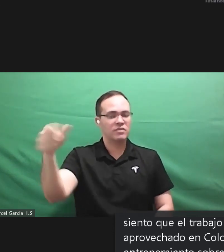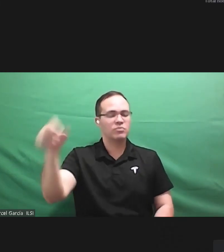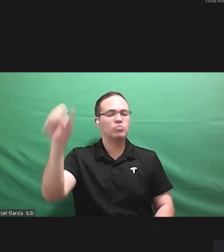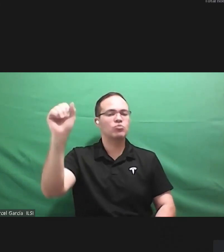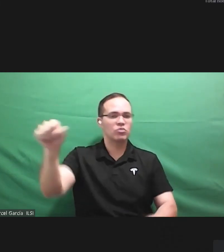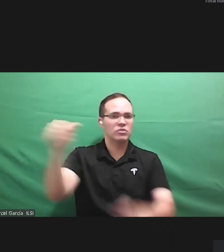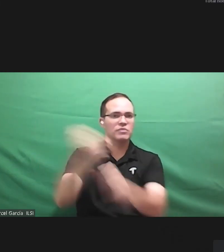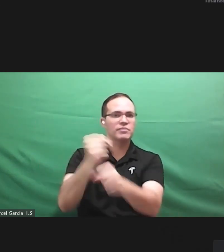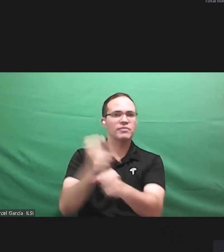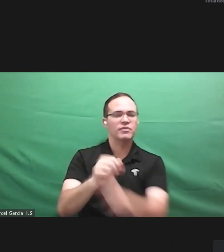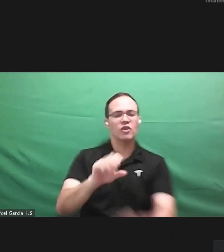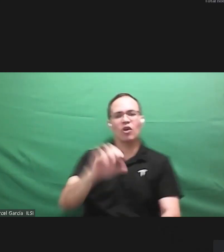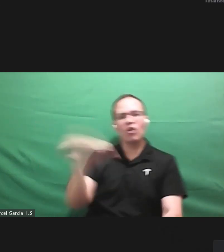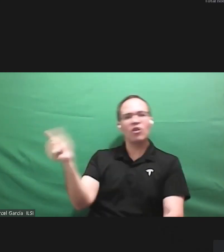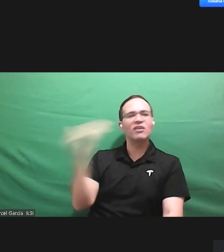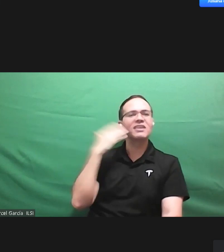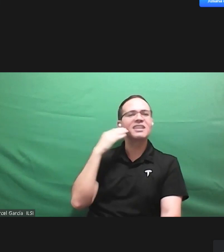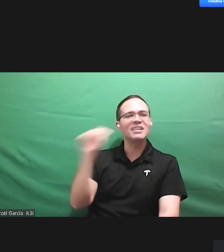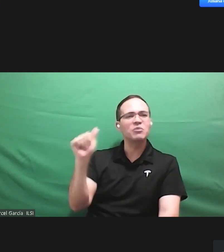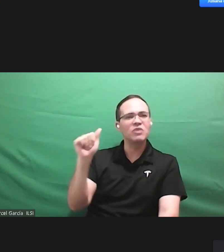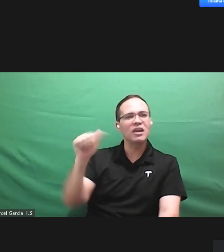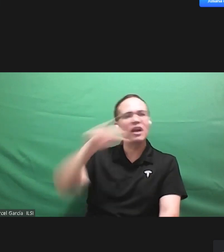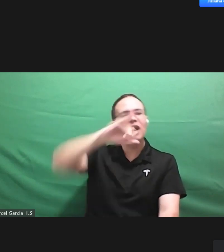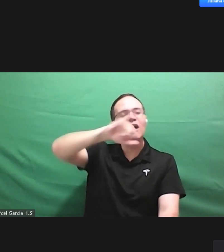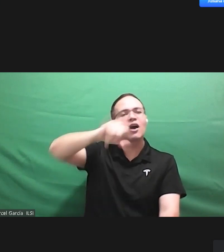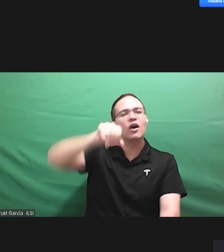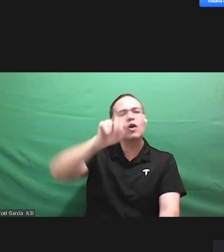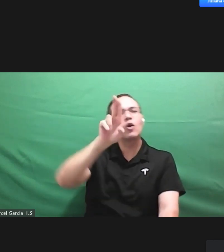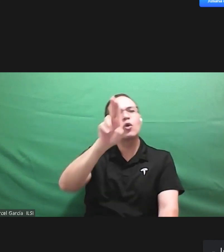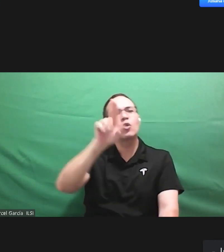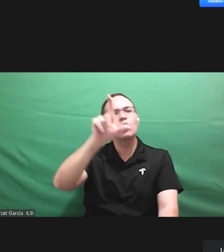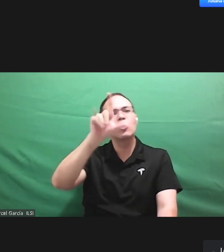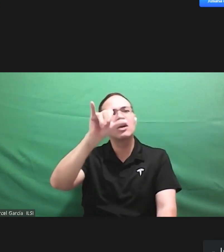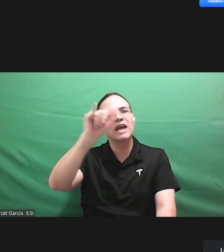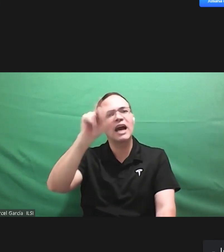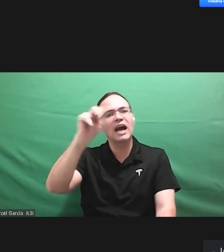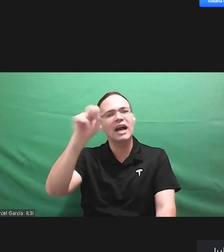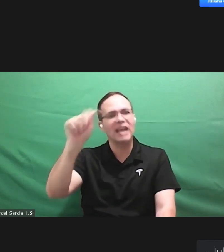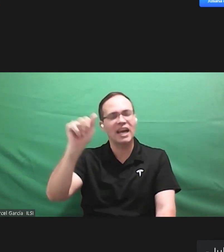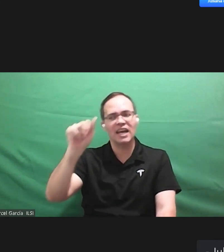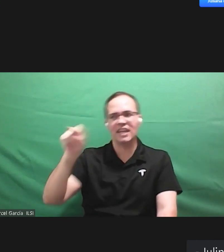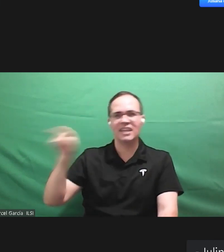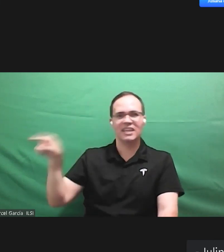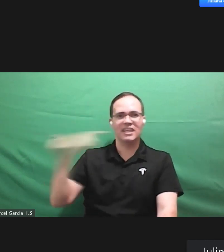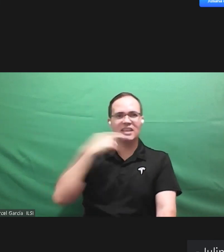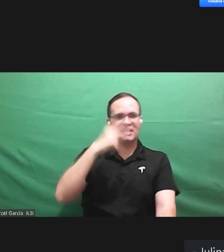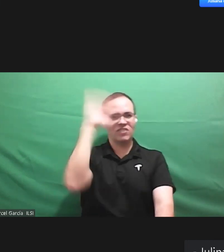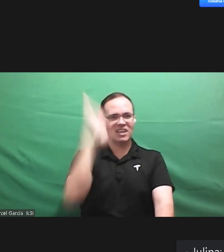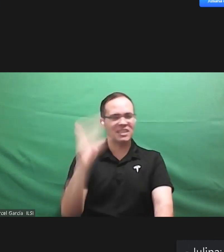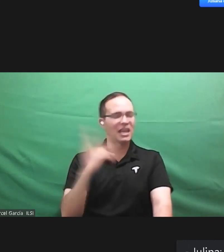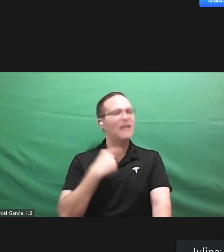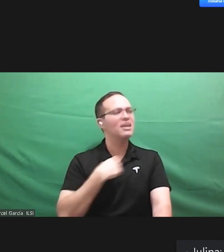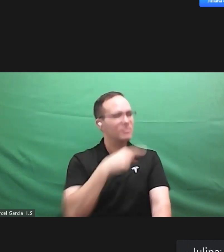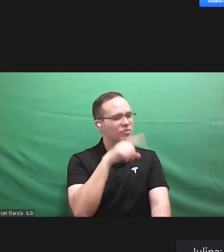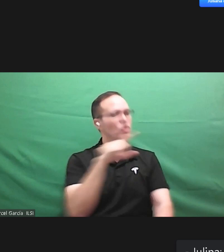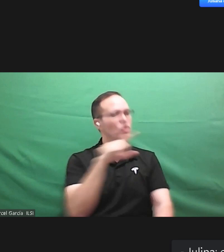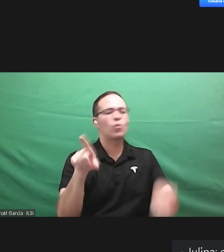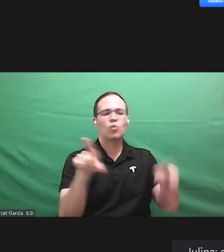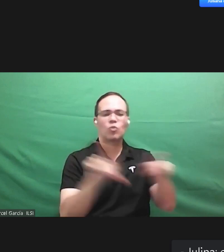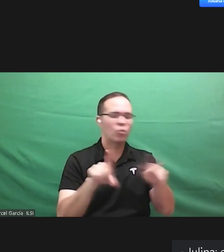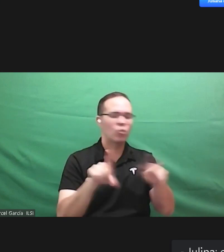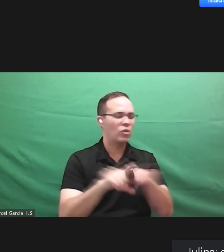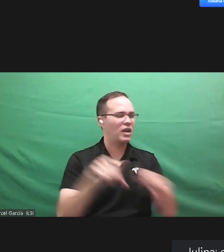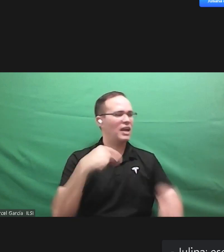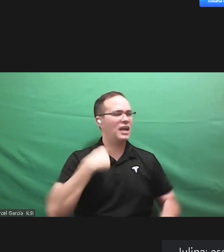claro. Sí, Juliana. Sí, porque eso también se pasa acá en Brasil. Lo que pasa es que el Washington Group, lo que hablaba antes de mi